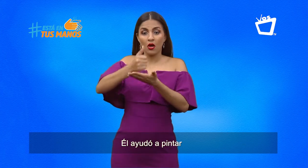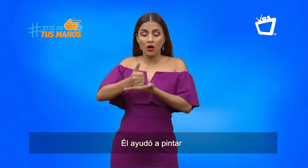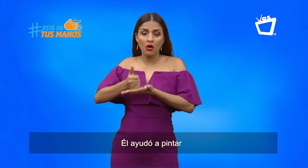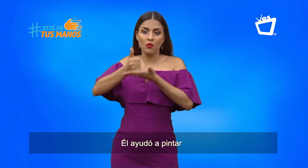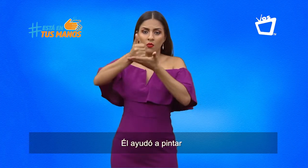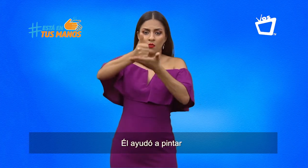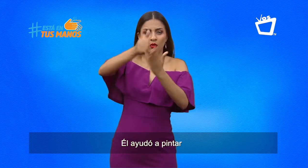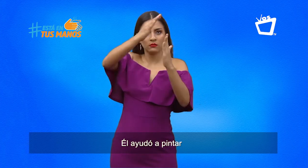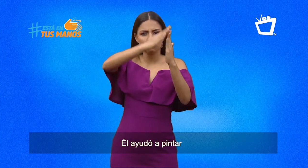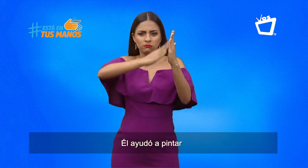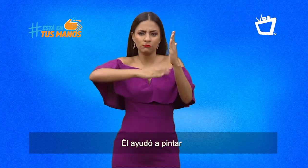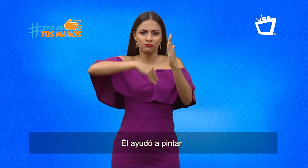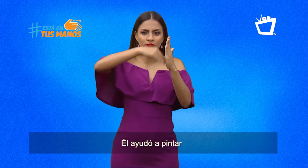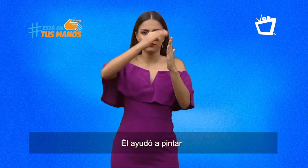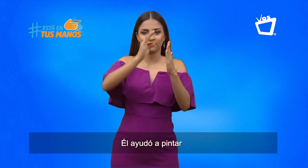él ayudó a pintar